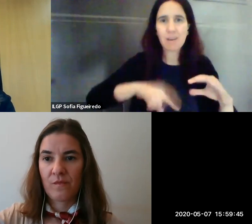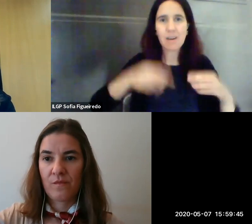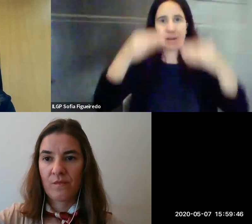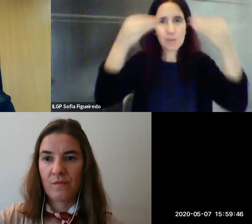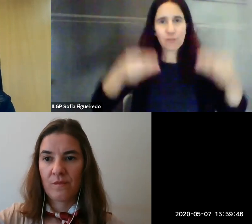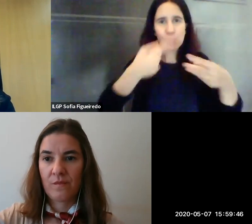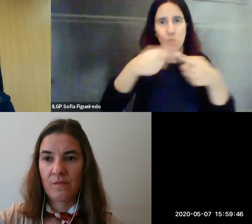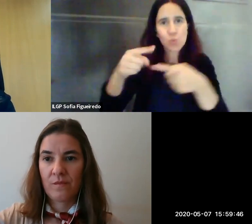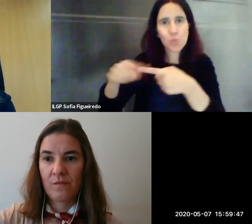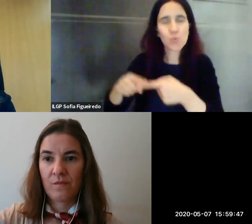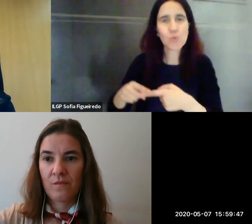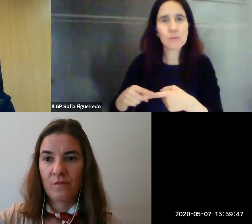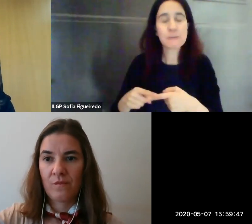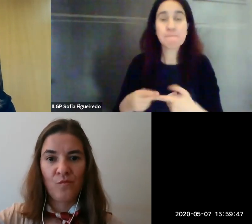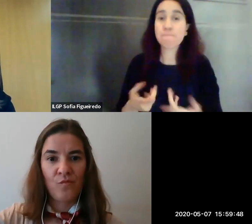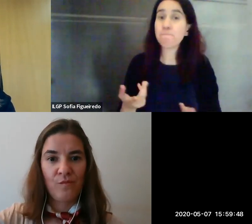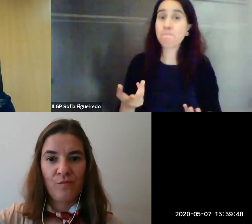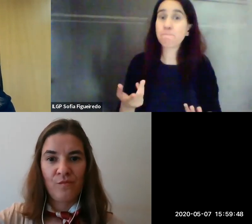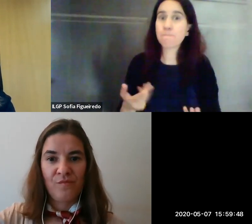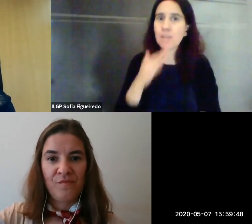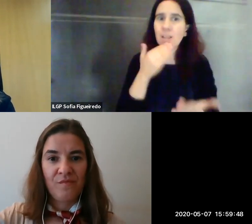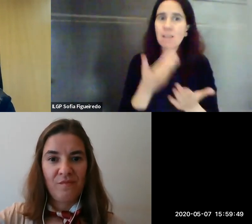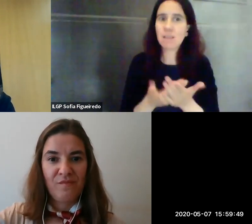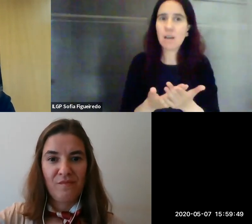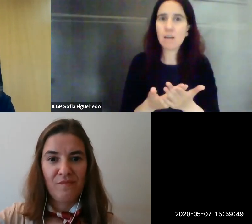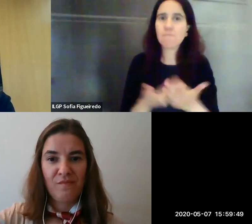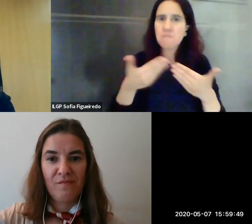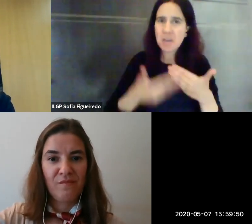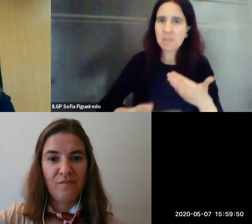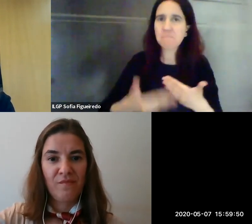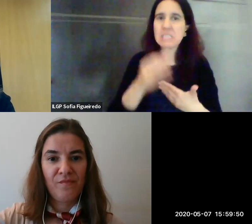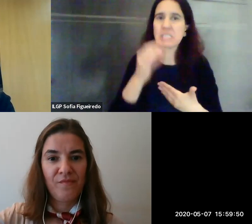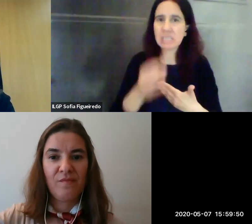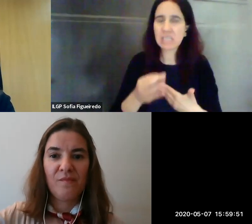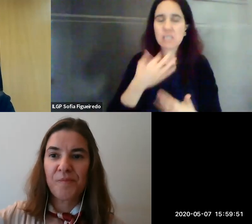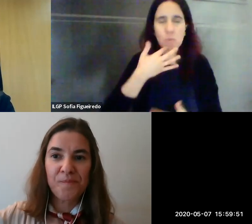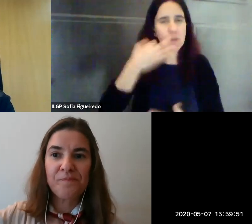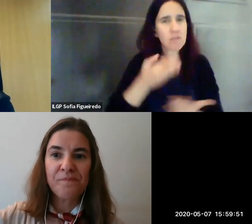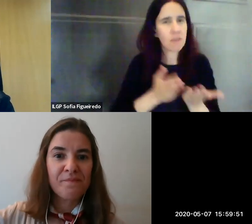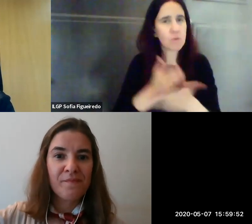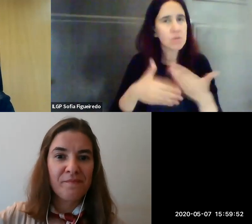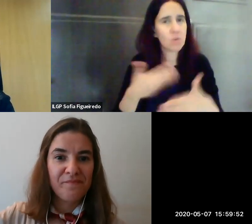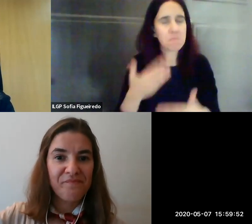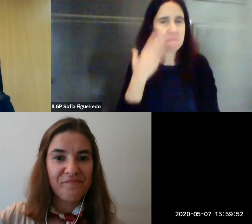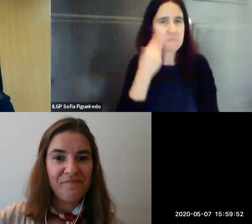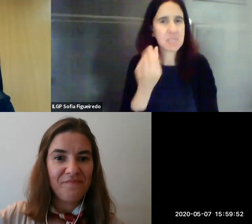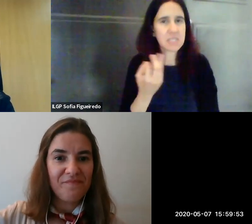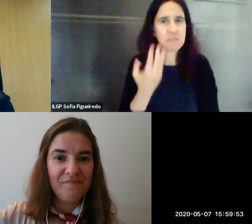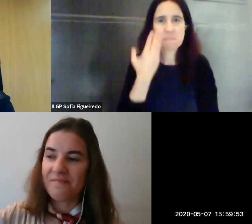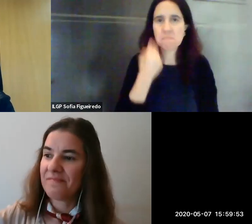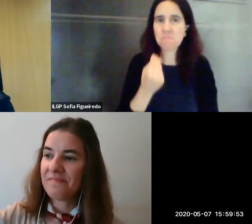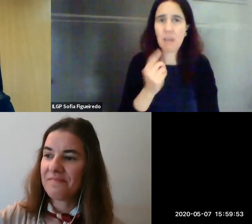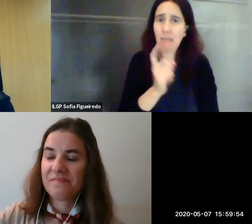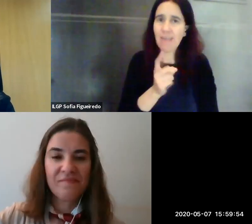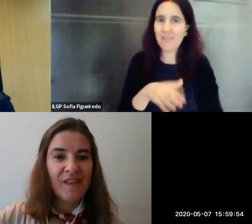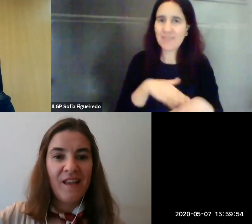plataformas, vão surtir frutos com certeza que eu acredito que se vão continuar. Eu acho que sim, acho que não há outra forma de o